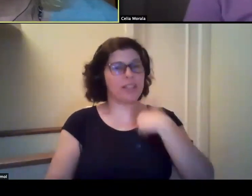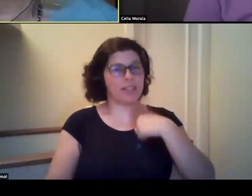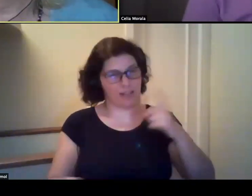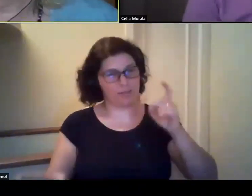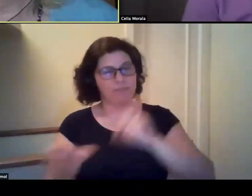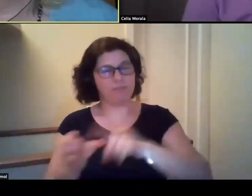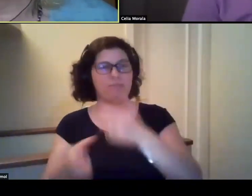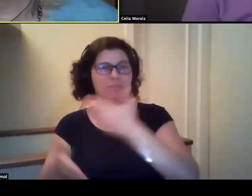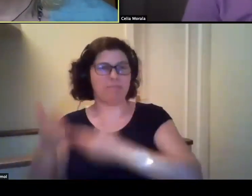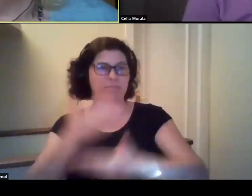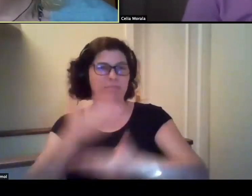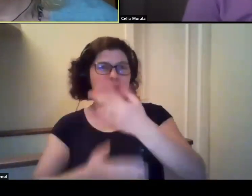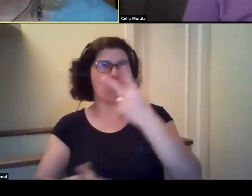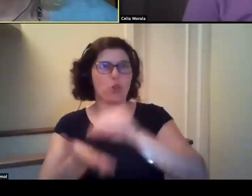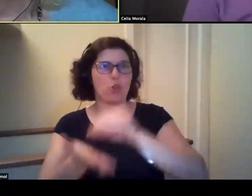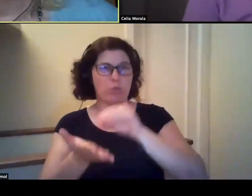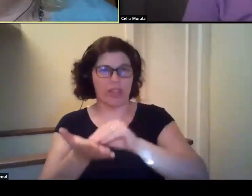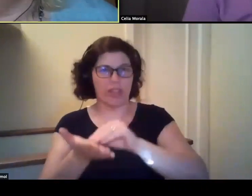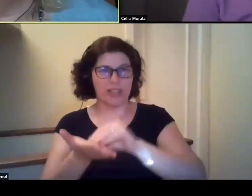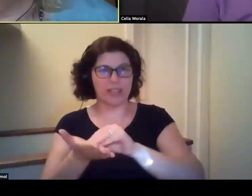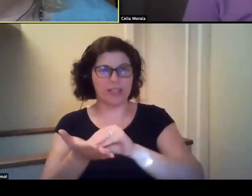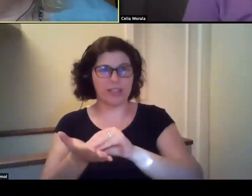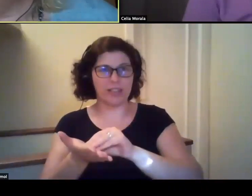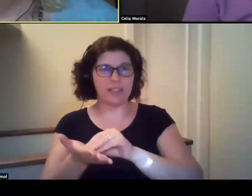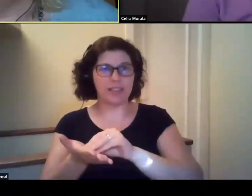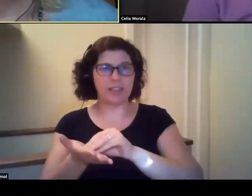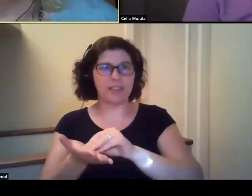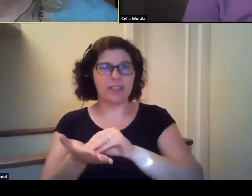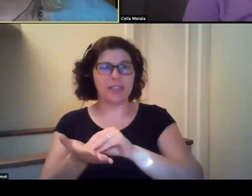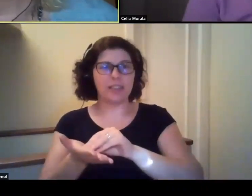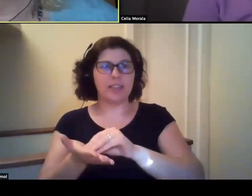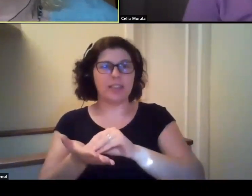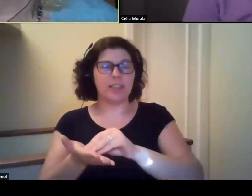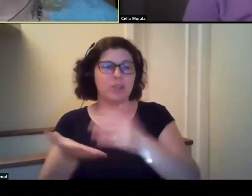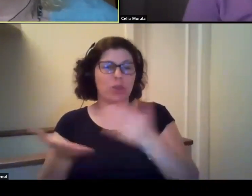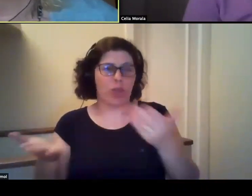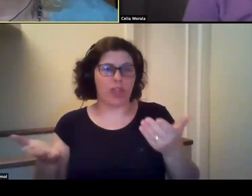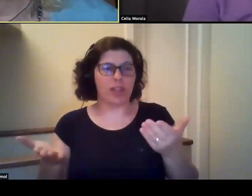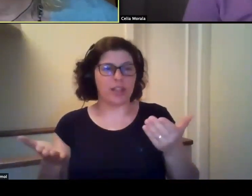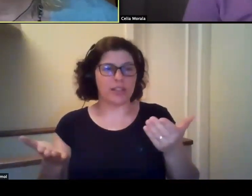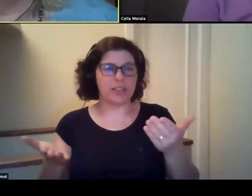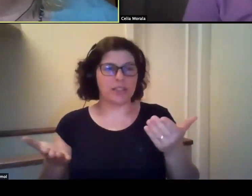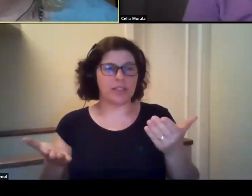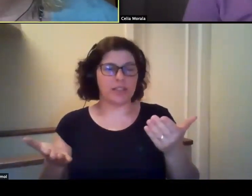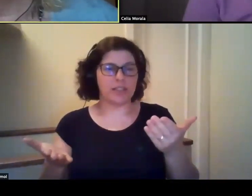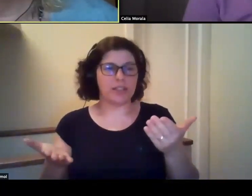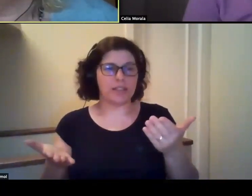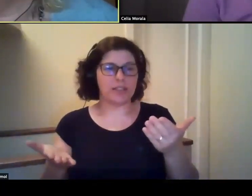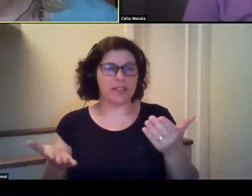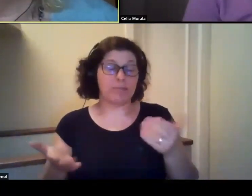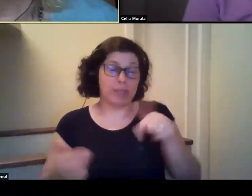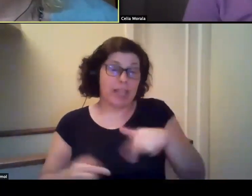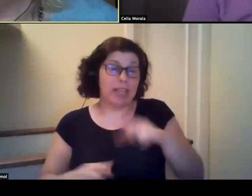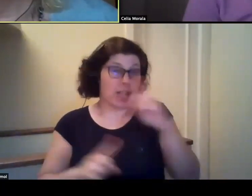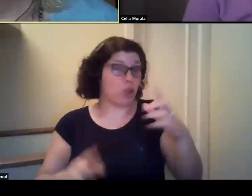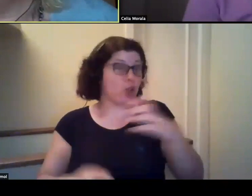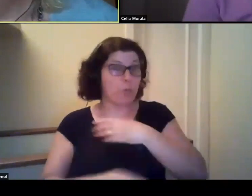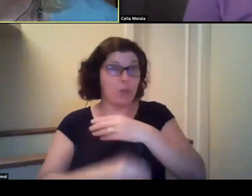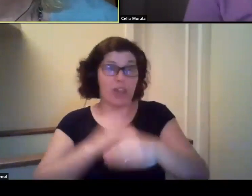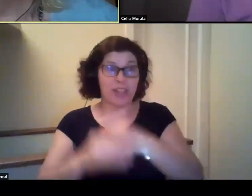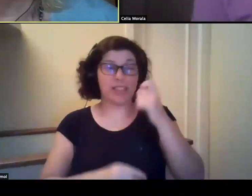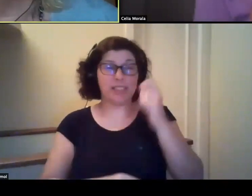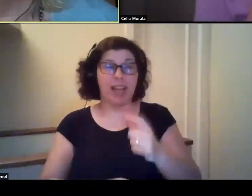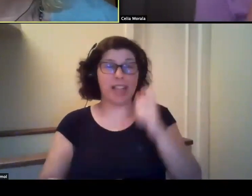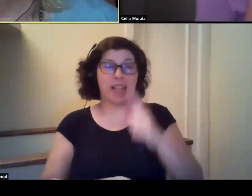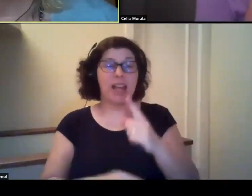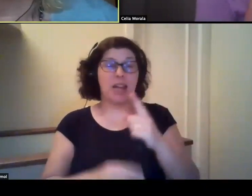2 ediciones consecutivas, con lo cual, bueno, esperamos que este año no ha podido ser, habitualmente es en marzo,